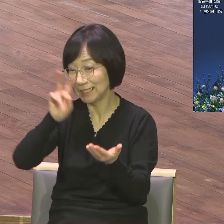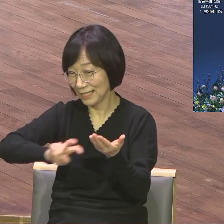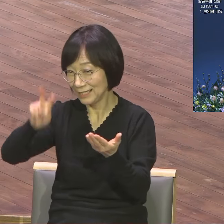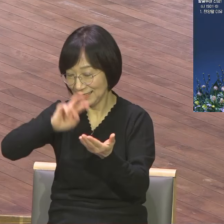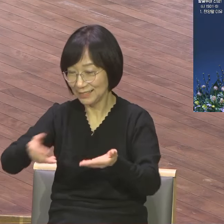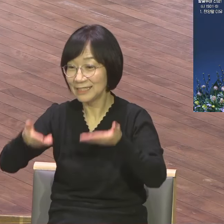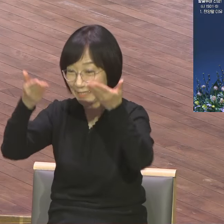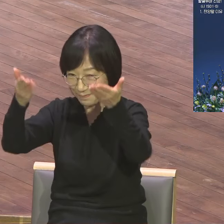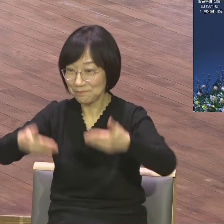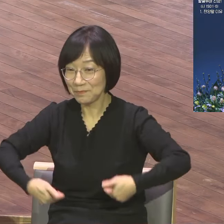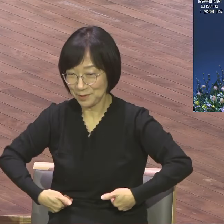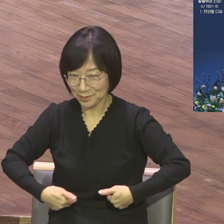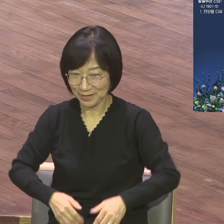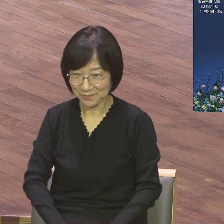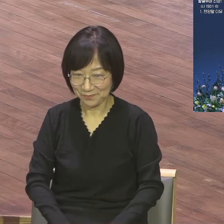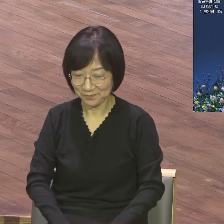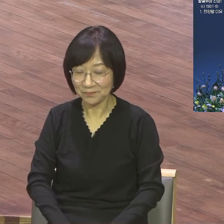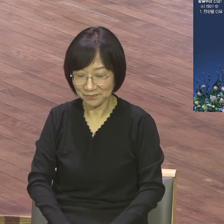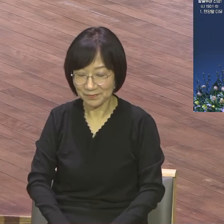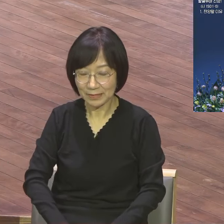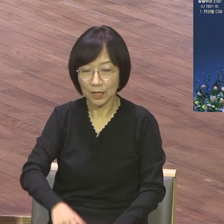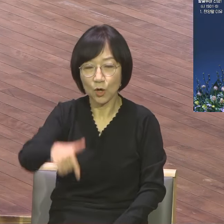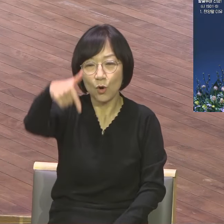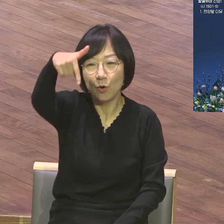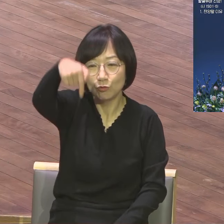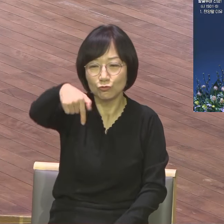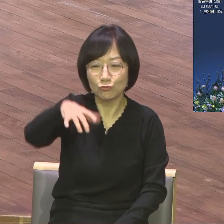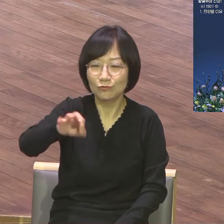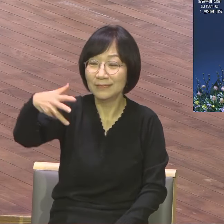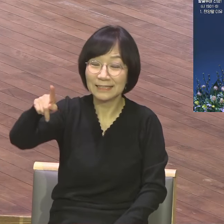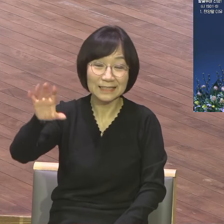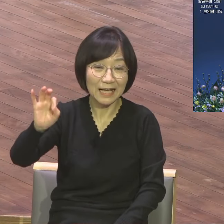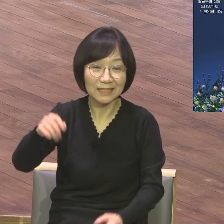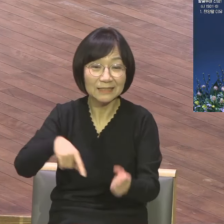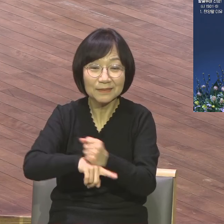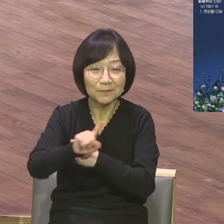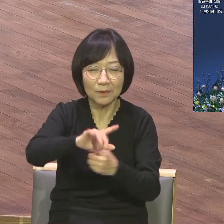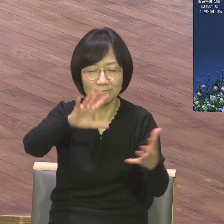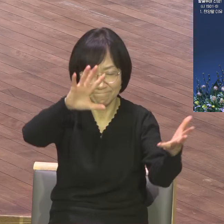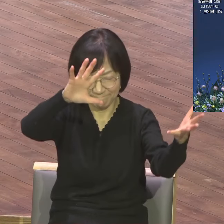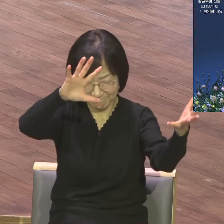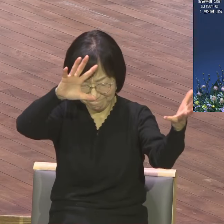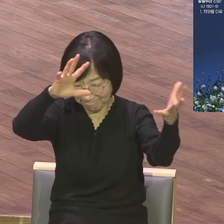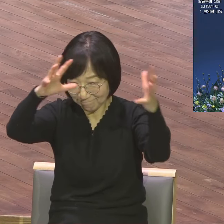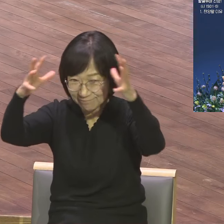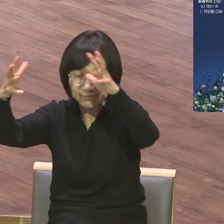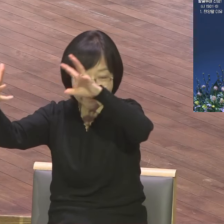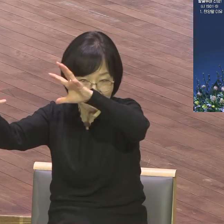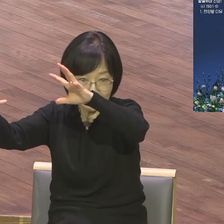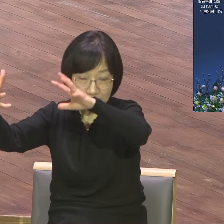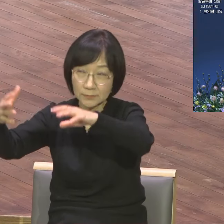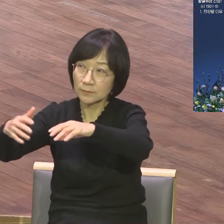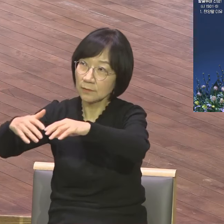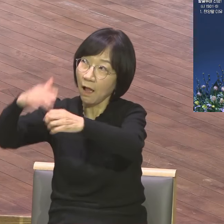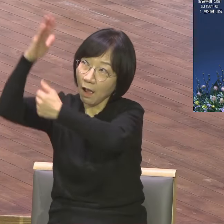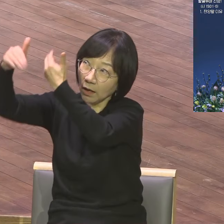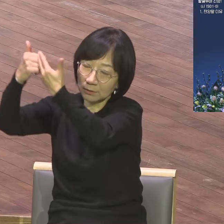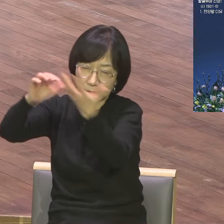말이에요? 궁창이 뭐예요? 전 우주를 말합니다. 전 우주. 전 우주를 포함한 거예요. 하나님이